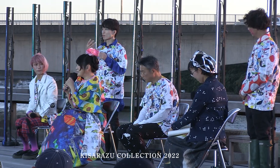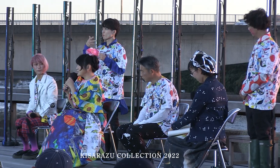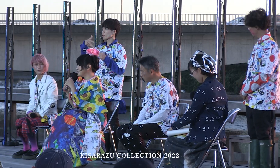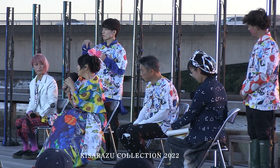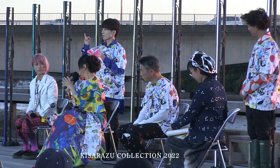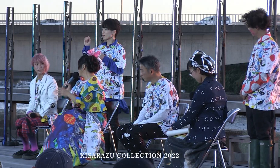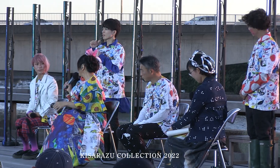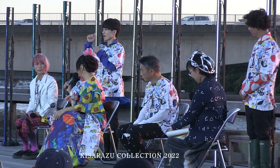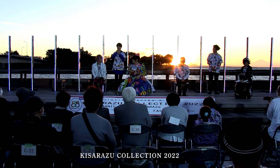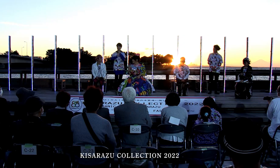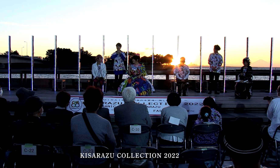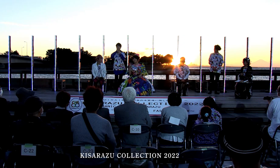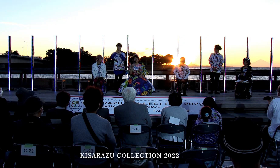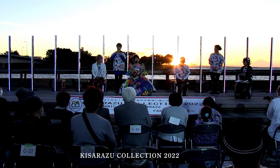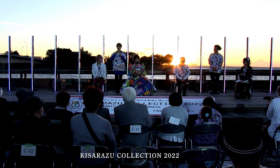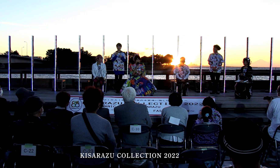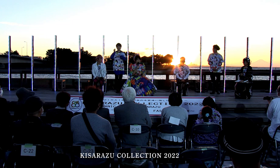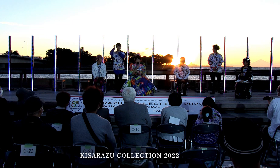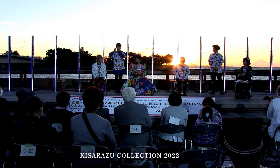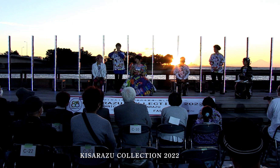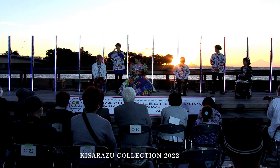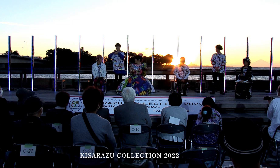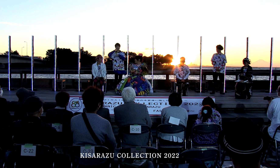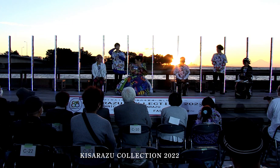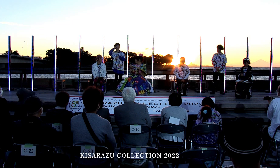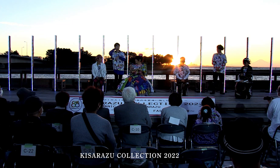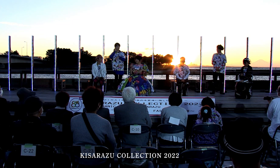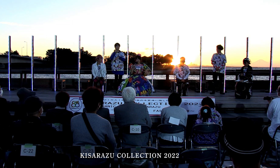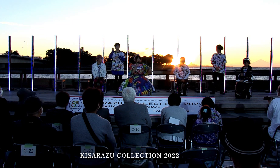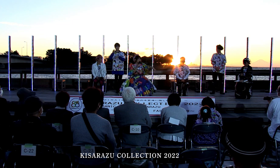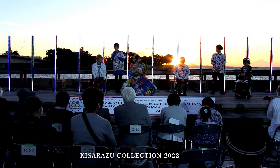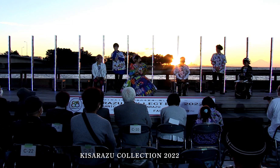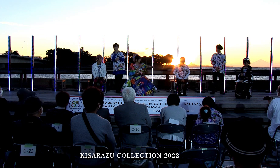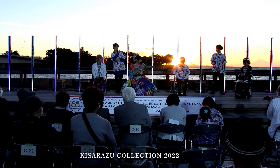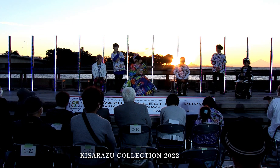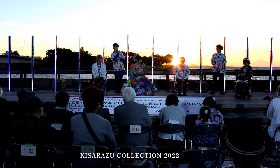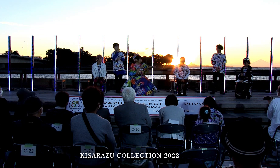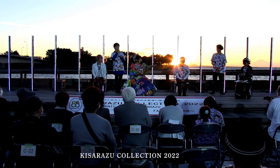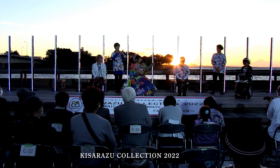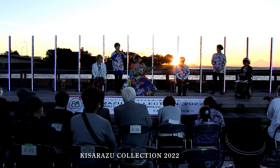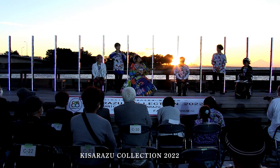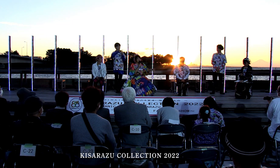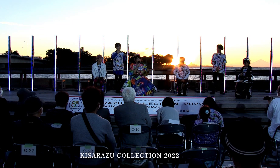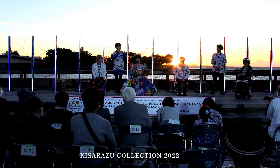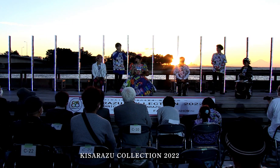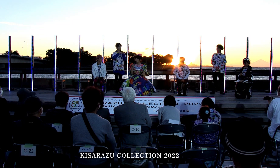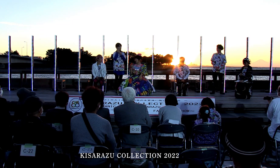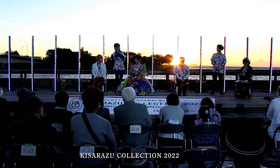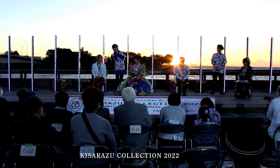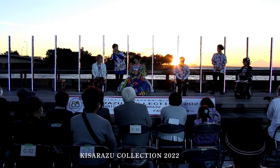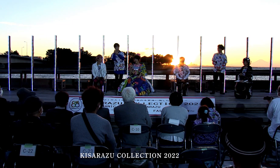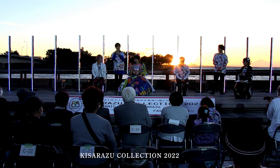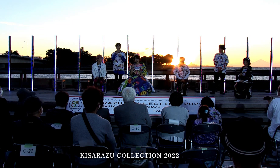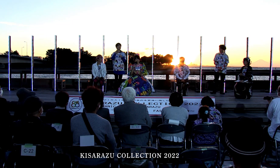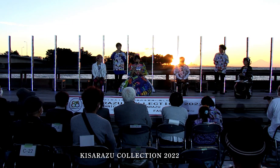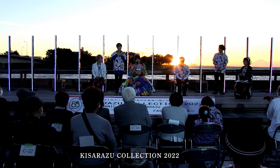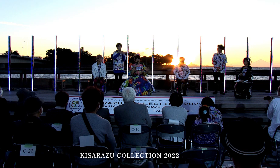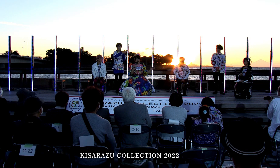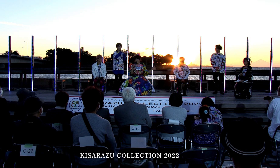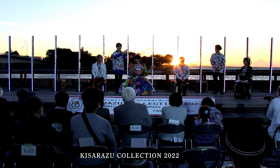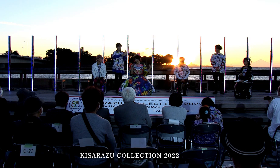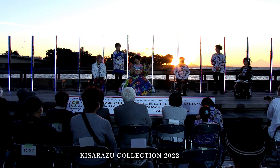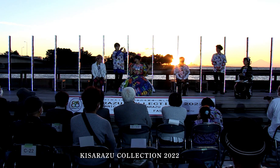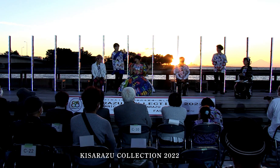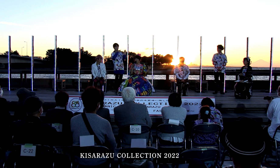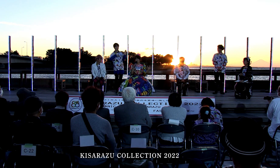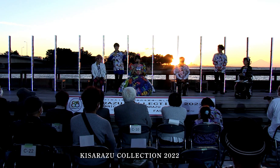ルクイーンで毎年タイに審査員に行ってるんですね。でそれでみんなでホテル一緒に泊まるんですね。そこの大きなホテル、リゾートホテルには私たち世界